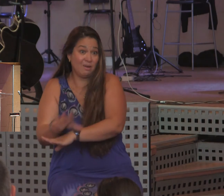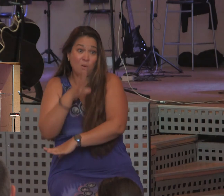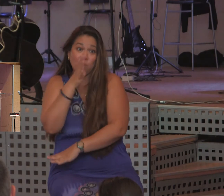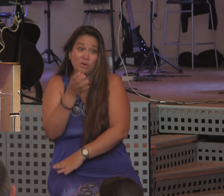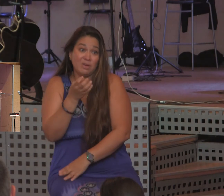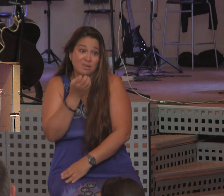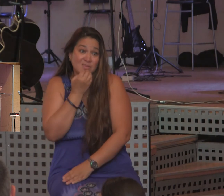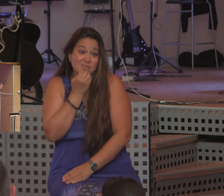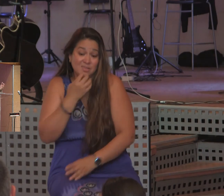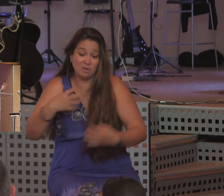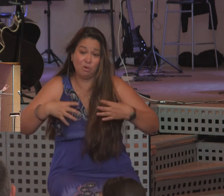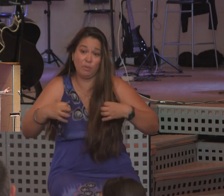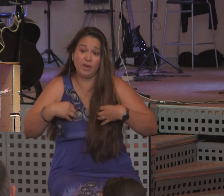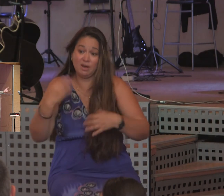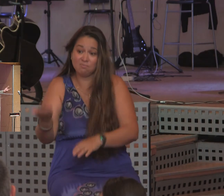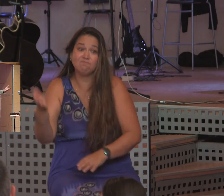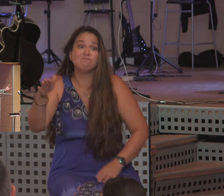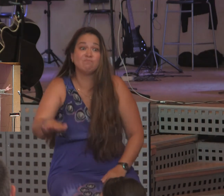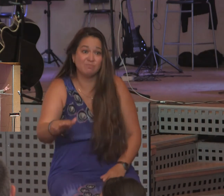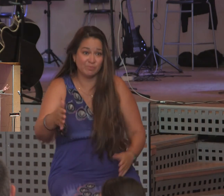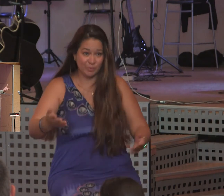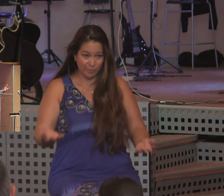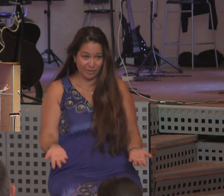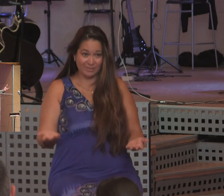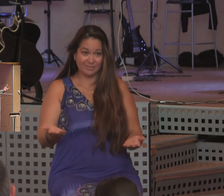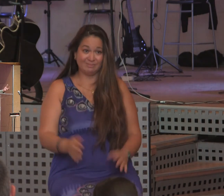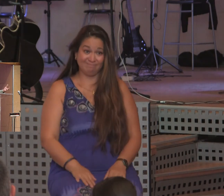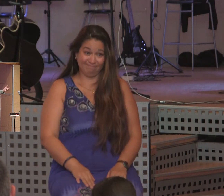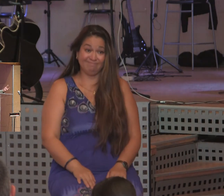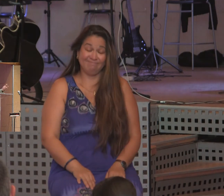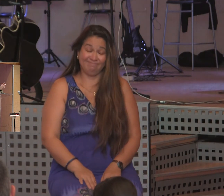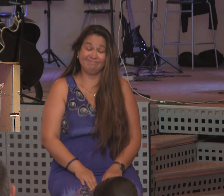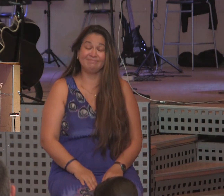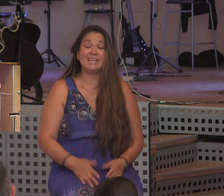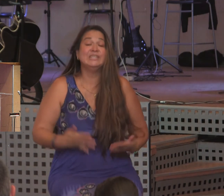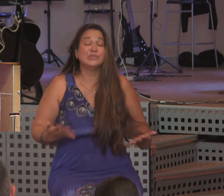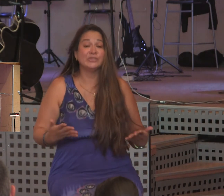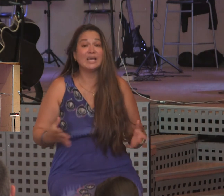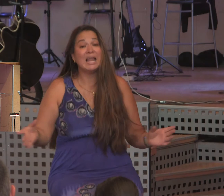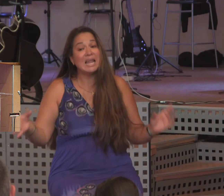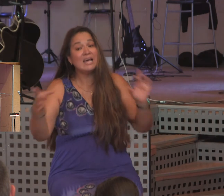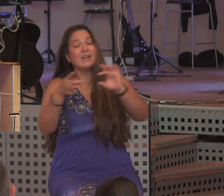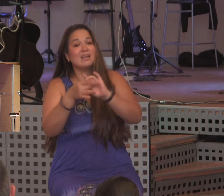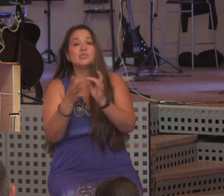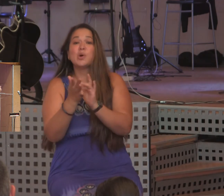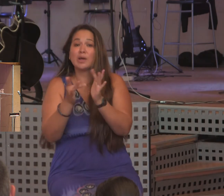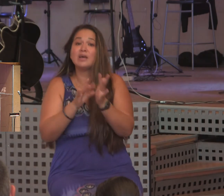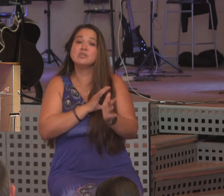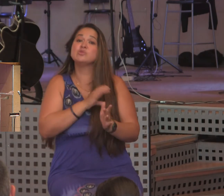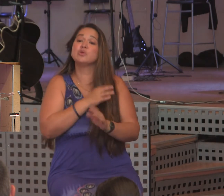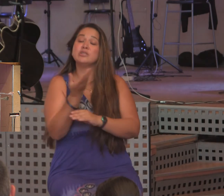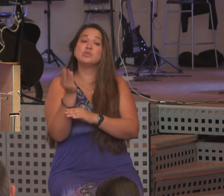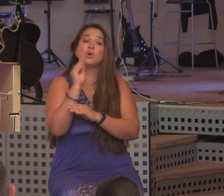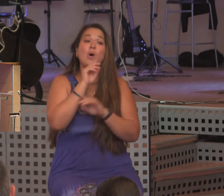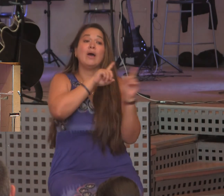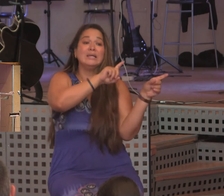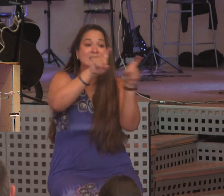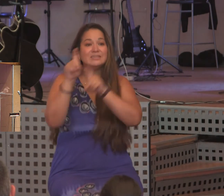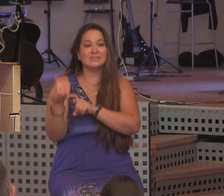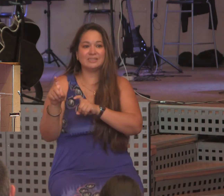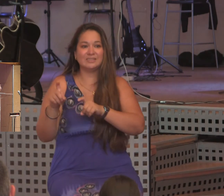Por eso, la relación que Jesucristo les está enseñando que tiene que